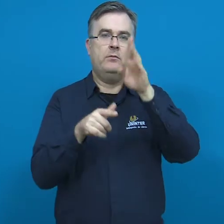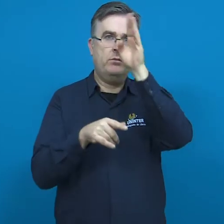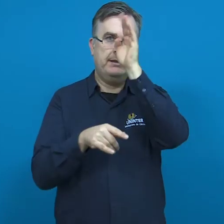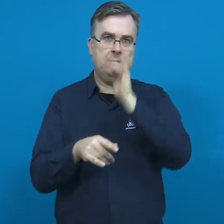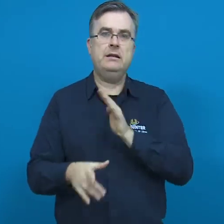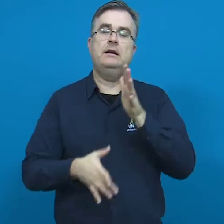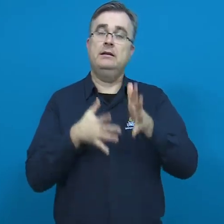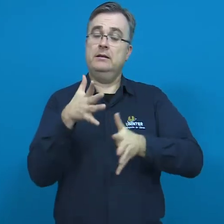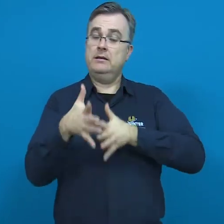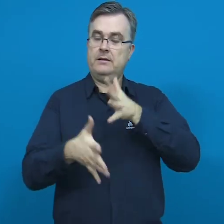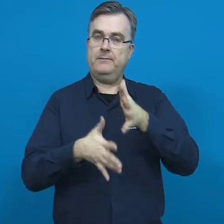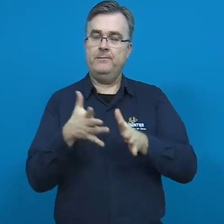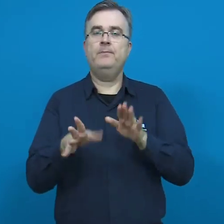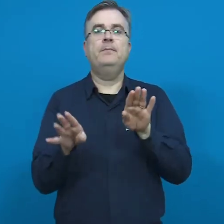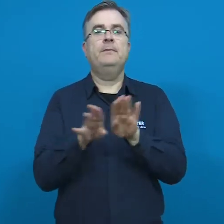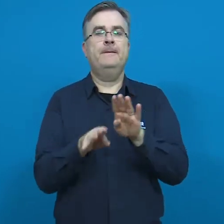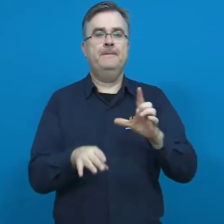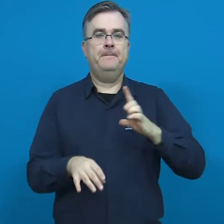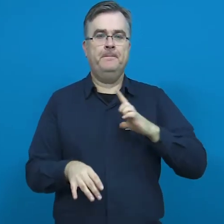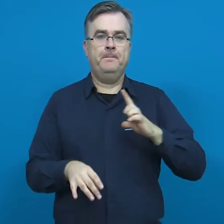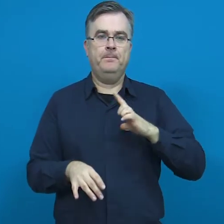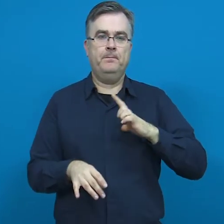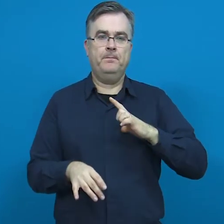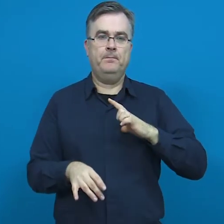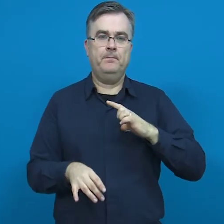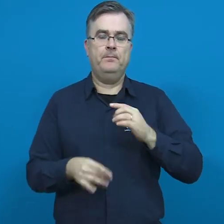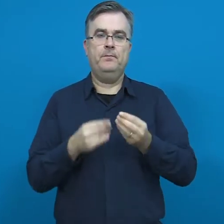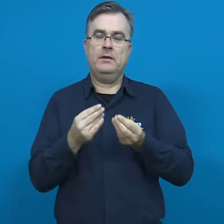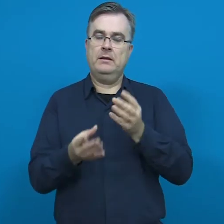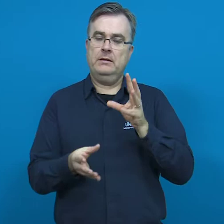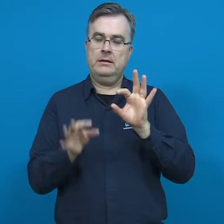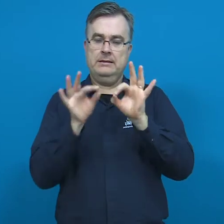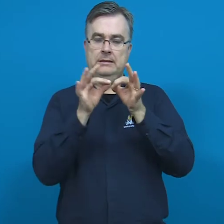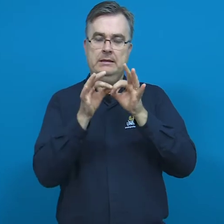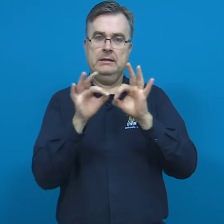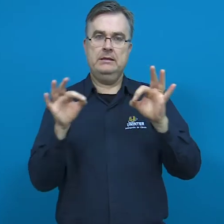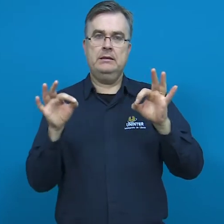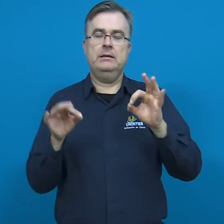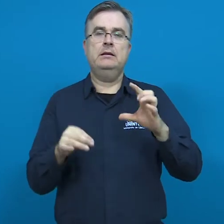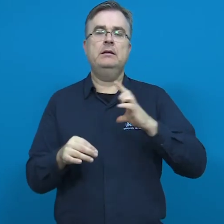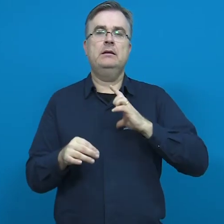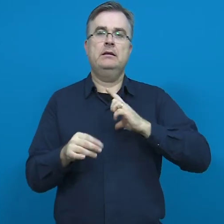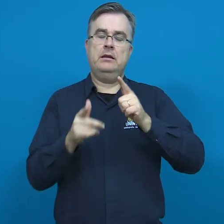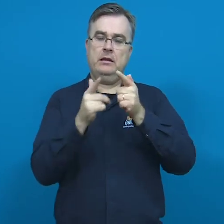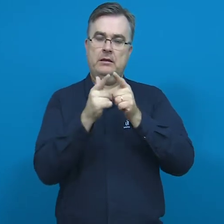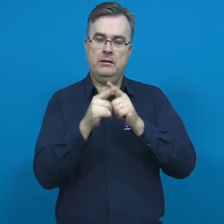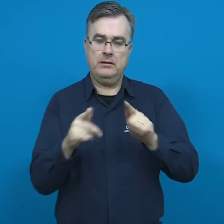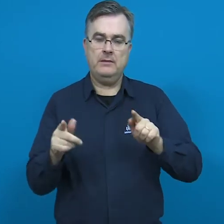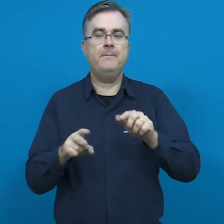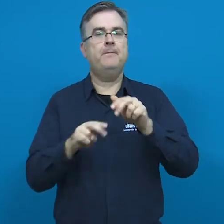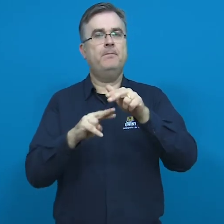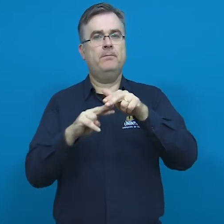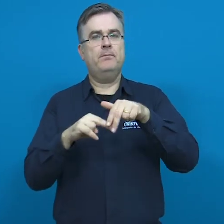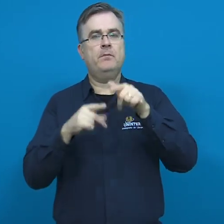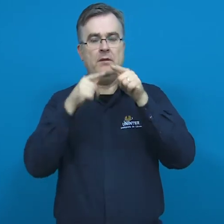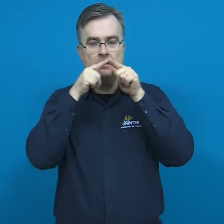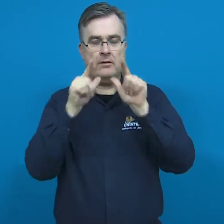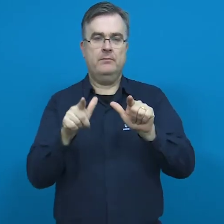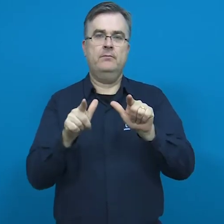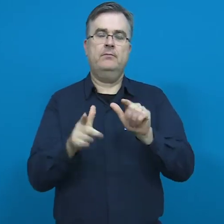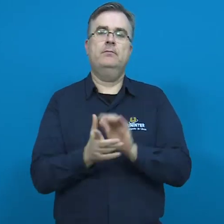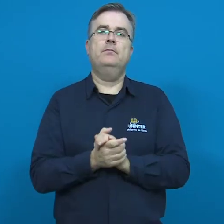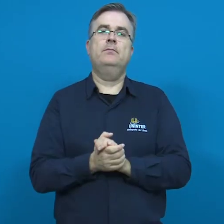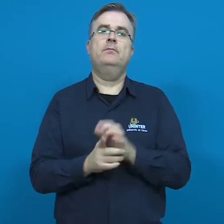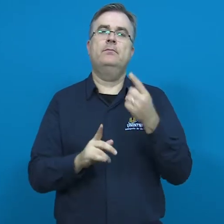língua brasileira de sinais. E também tem a sintaxe. Tem a gramática, por isso é